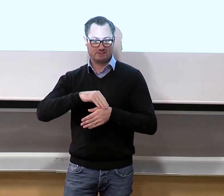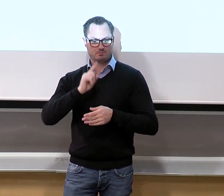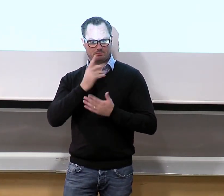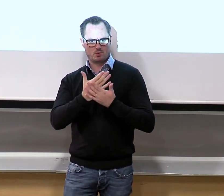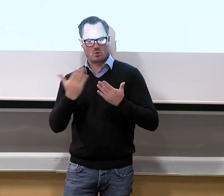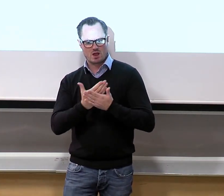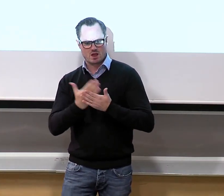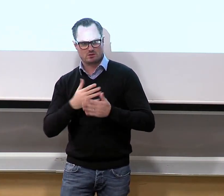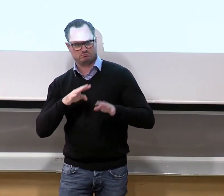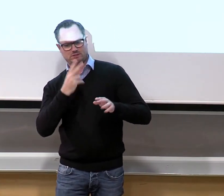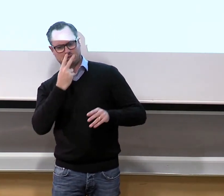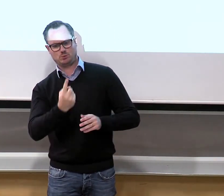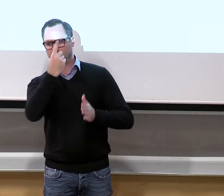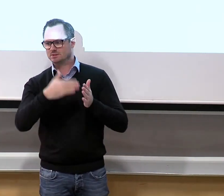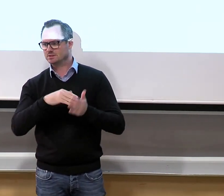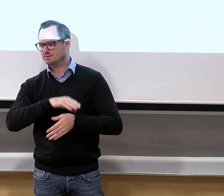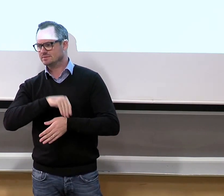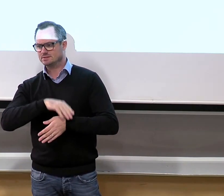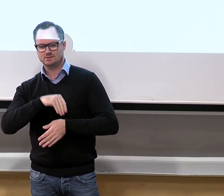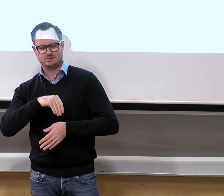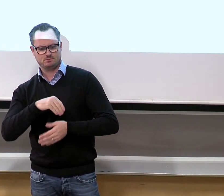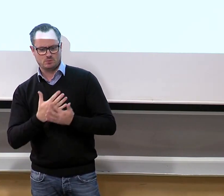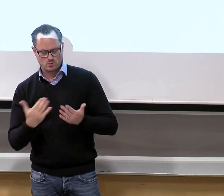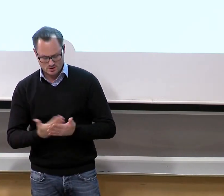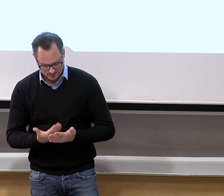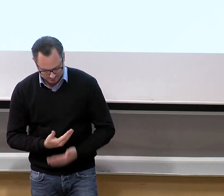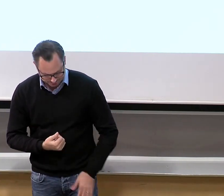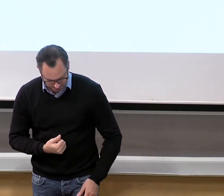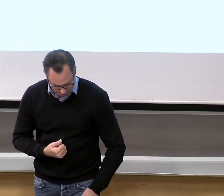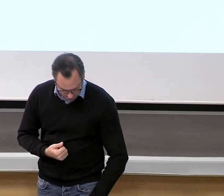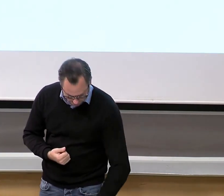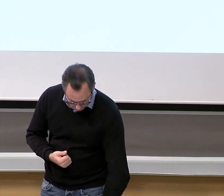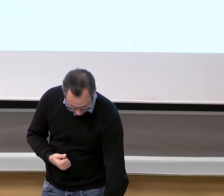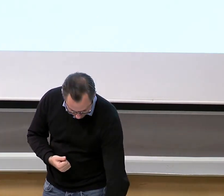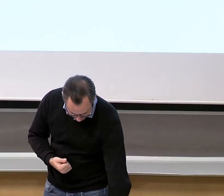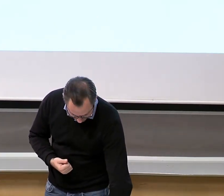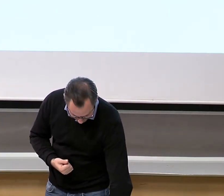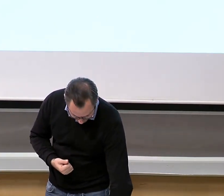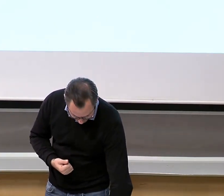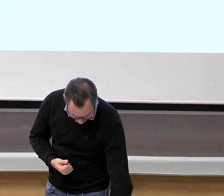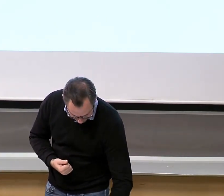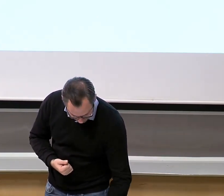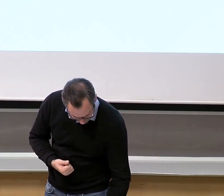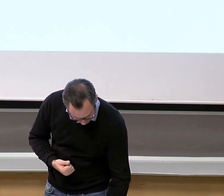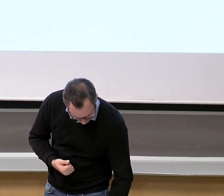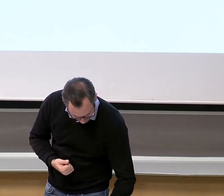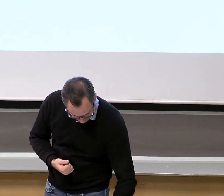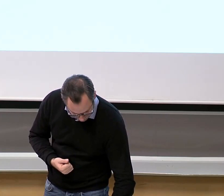med teckenspråk helt enkelt. Och på det viset så har vi utmärkt oss mycket och många länder ser upp till Sverige som